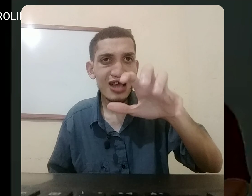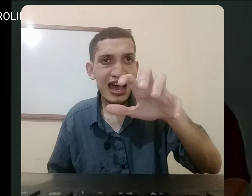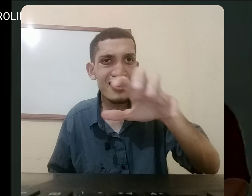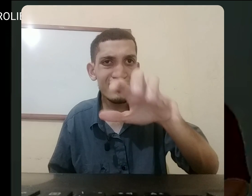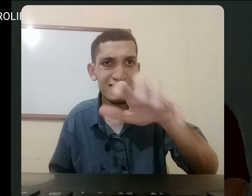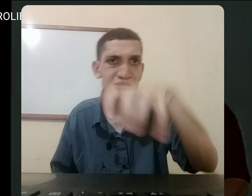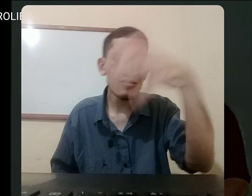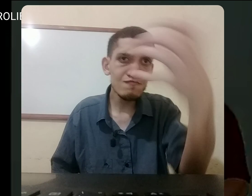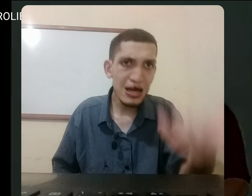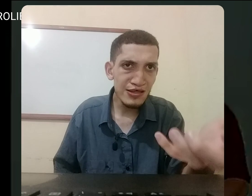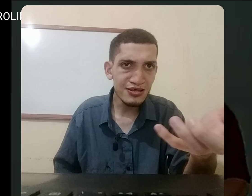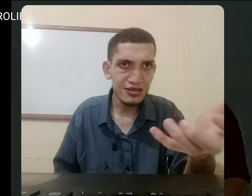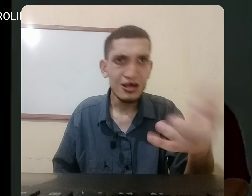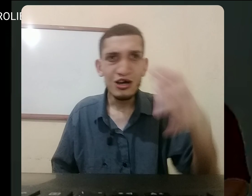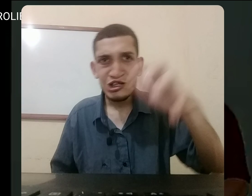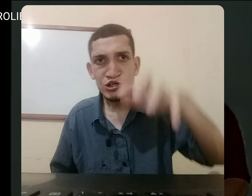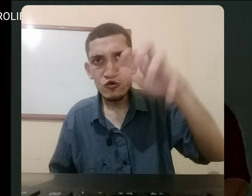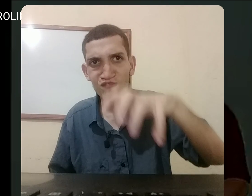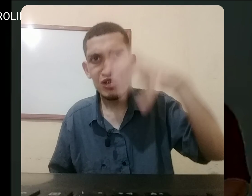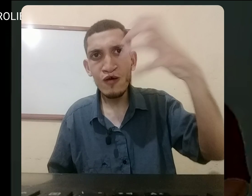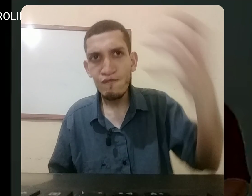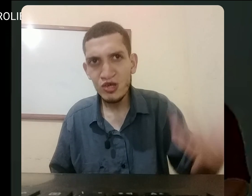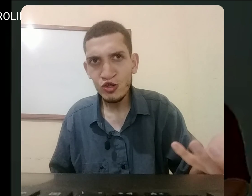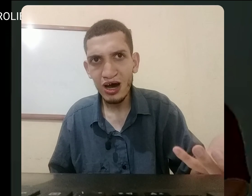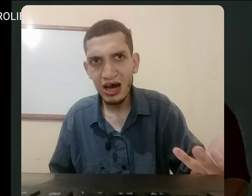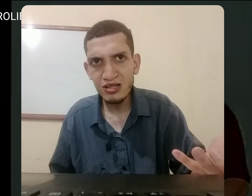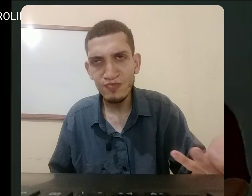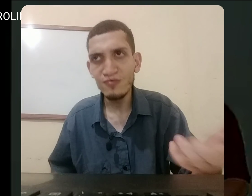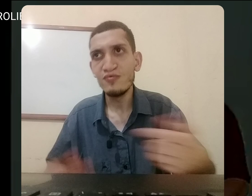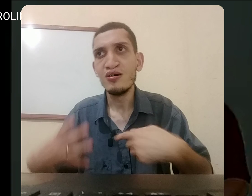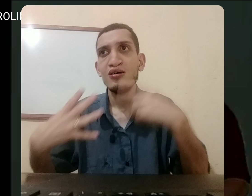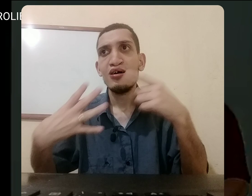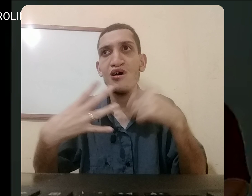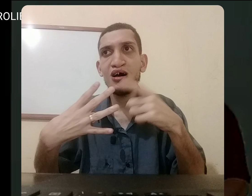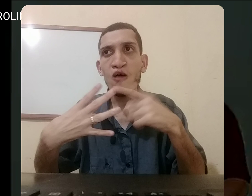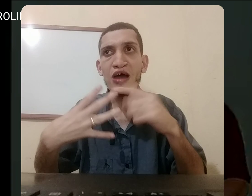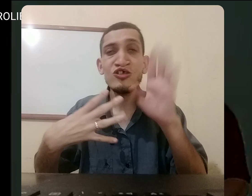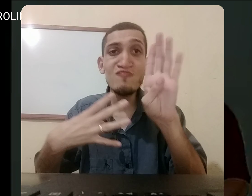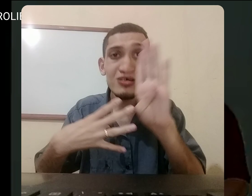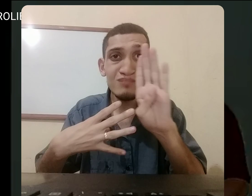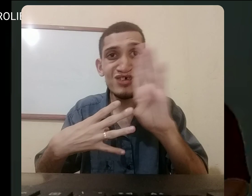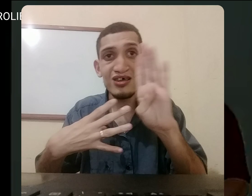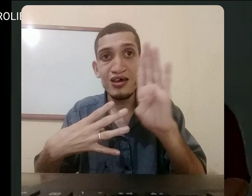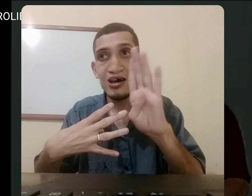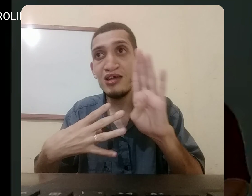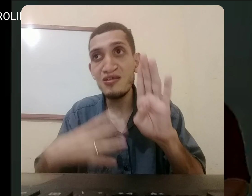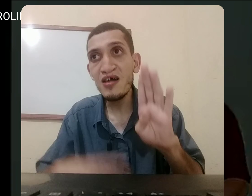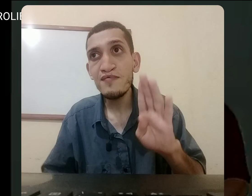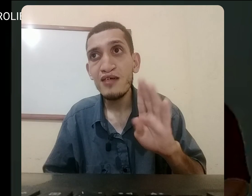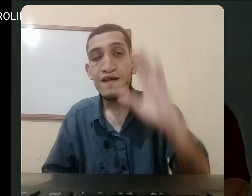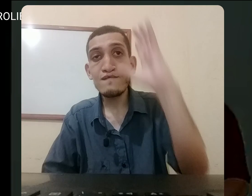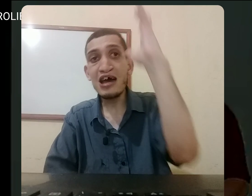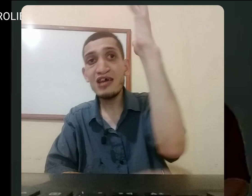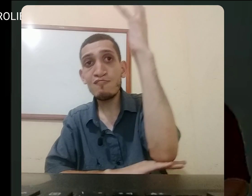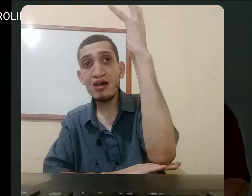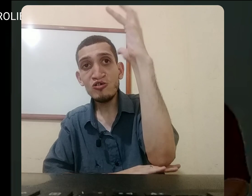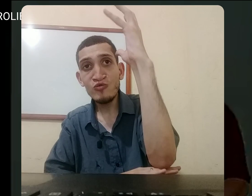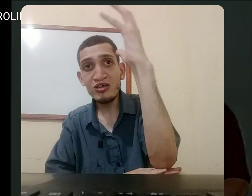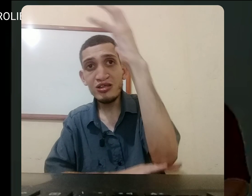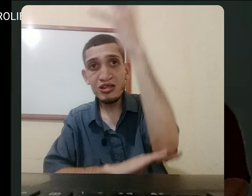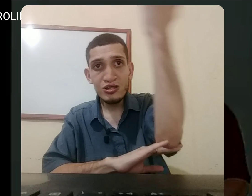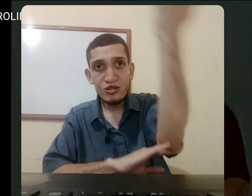mãos de garra, assim, e faz assim. Isso combina com a pessoa tá indo. Alternativa C, alternativa